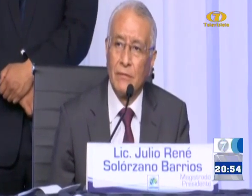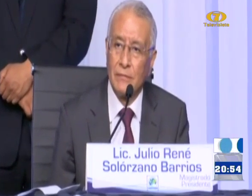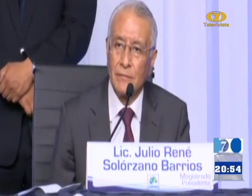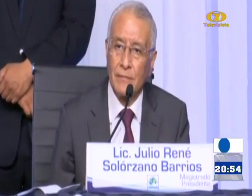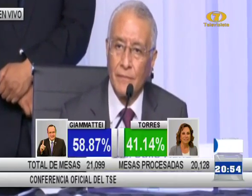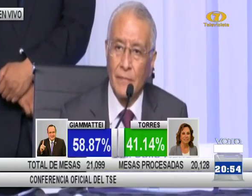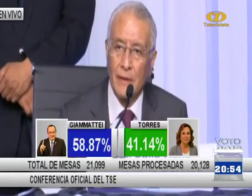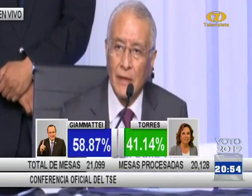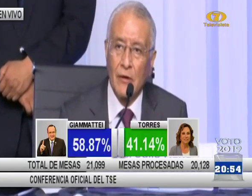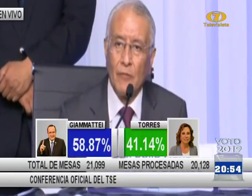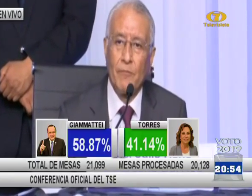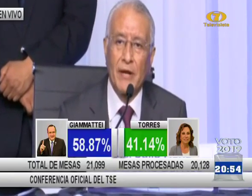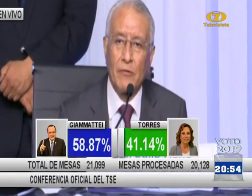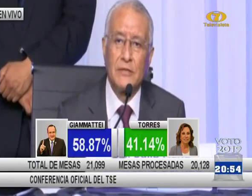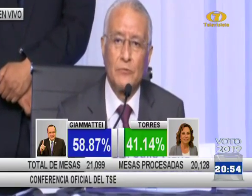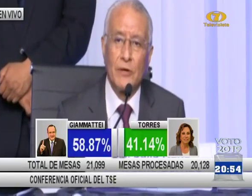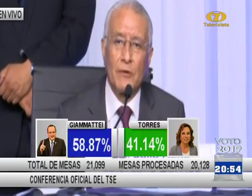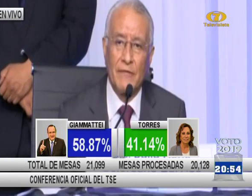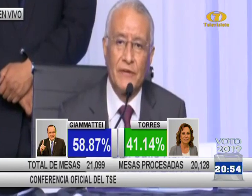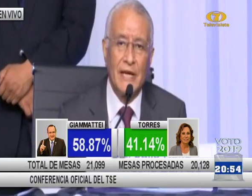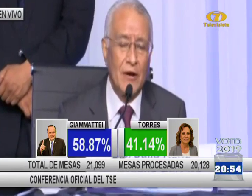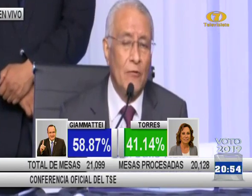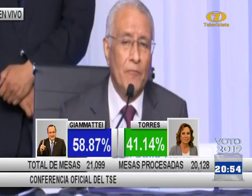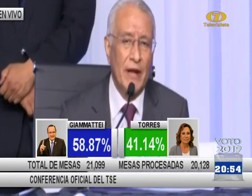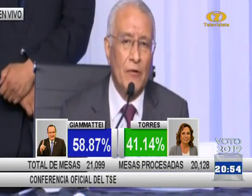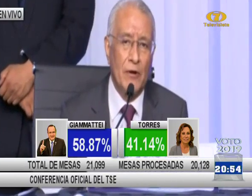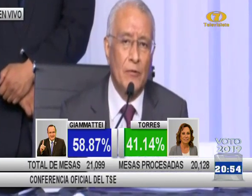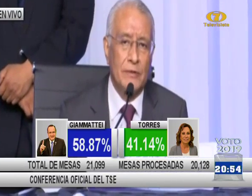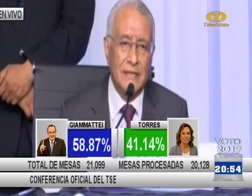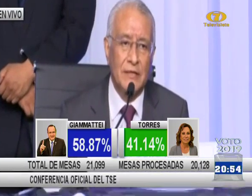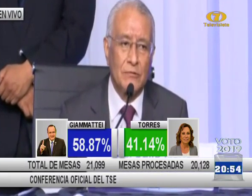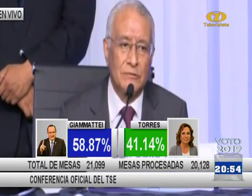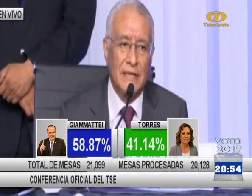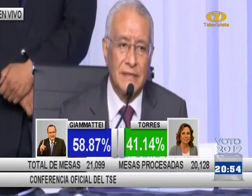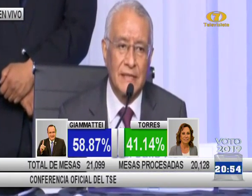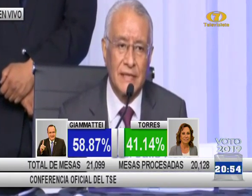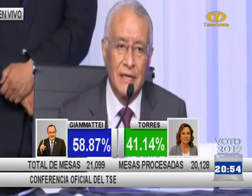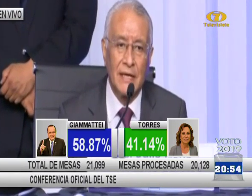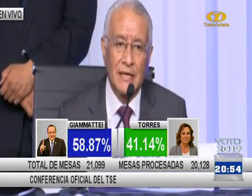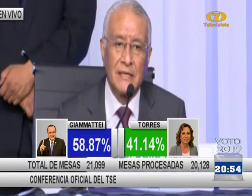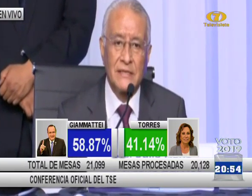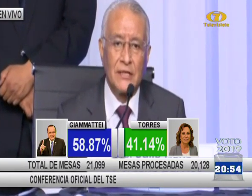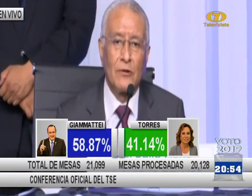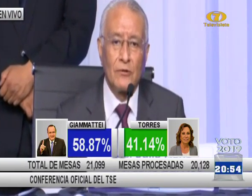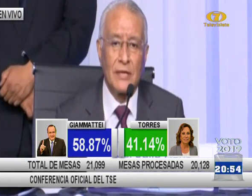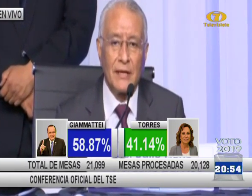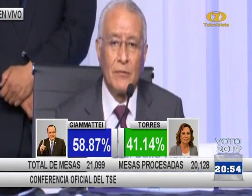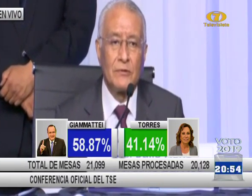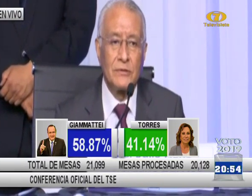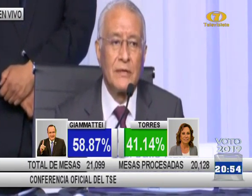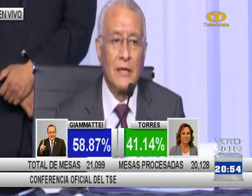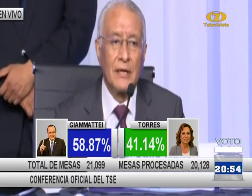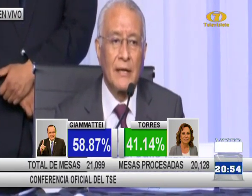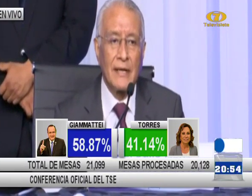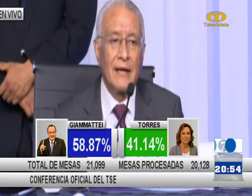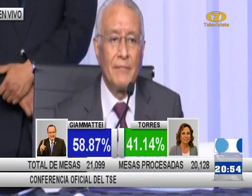complejo, complejo en su geografía, complejo en otras circunstancias, si no lo